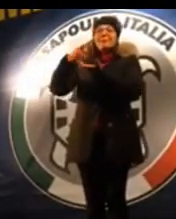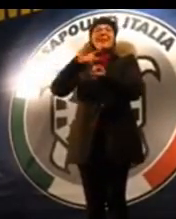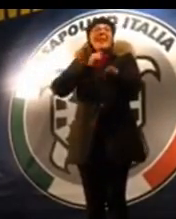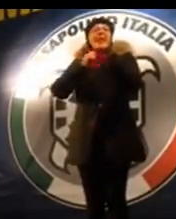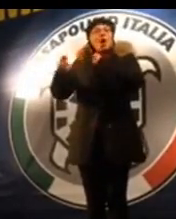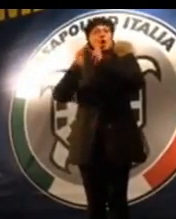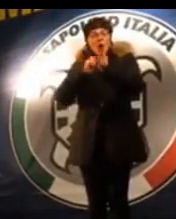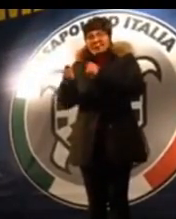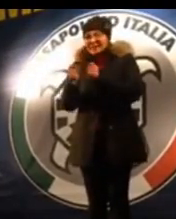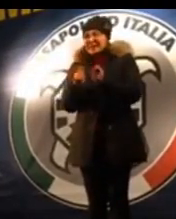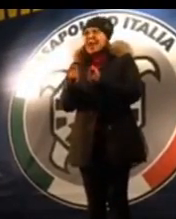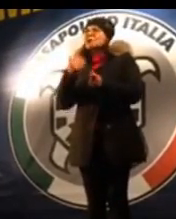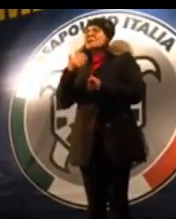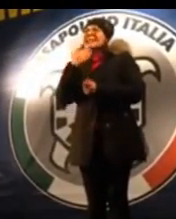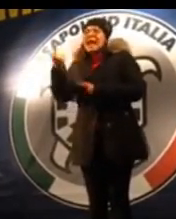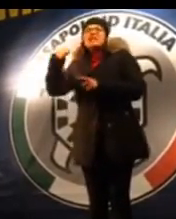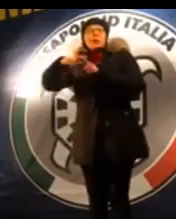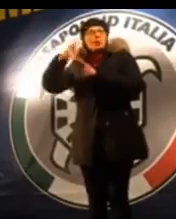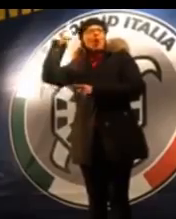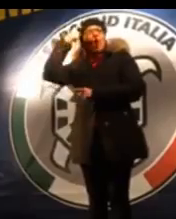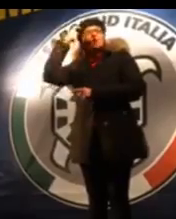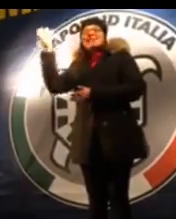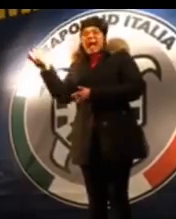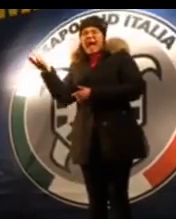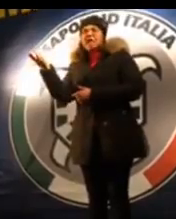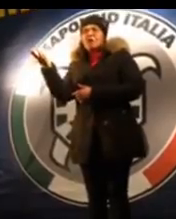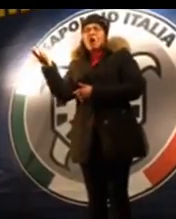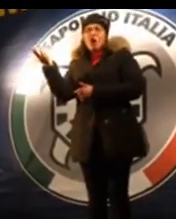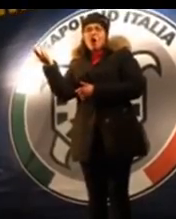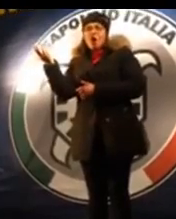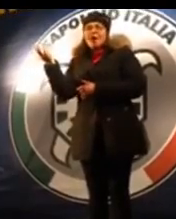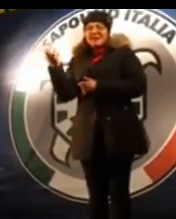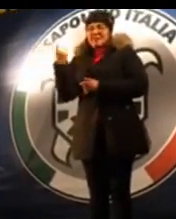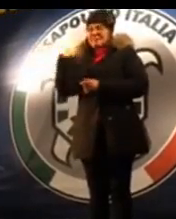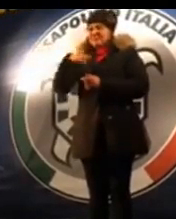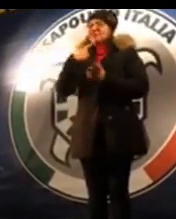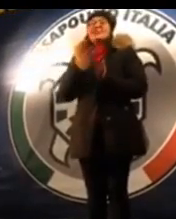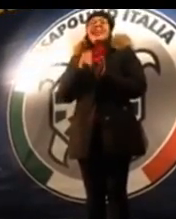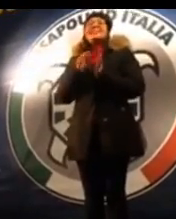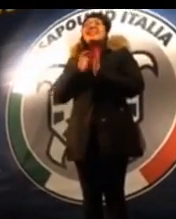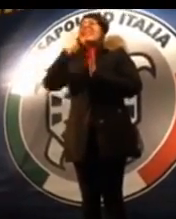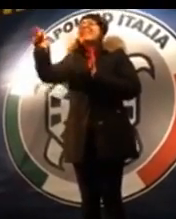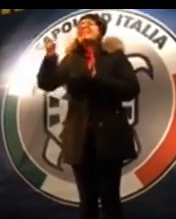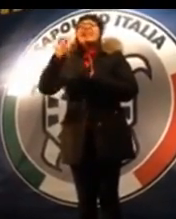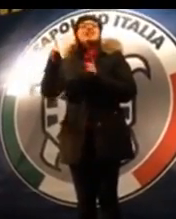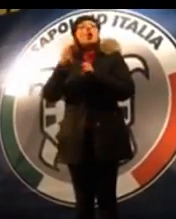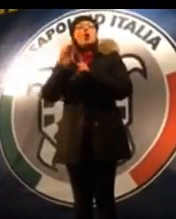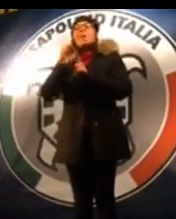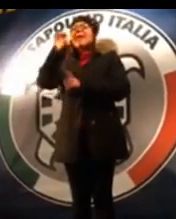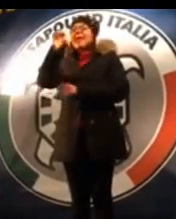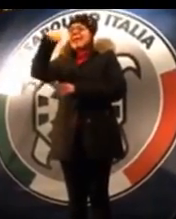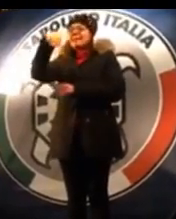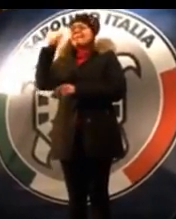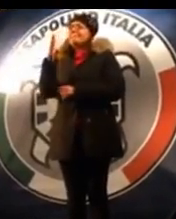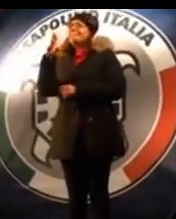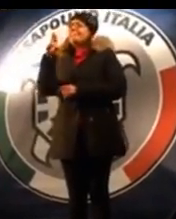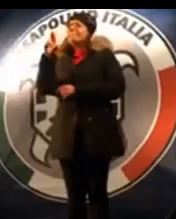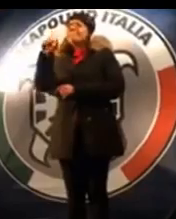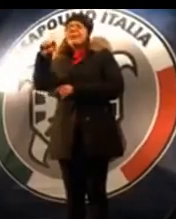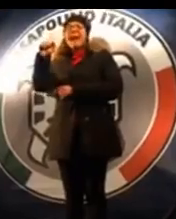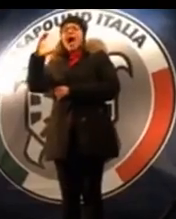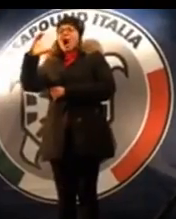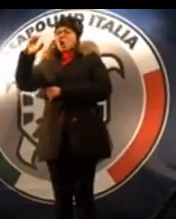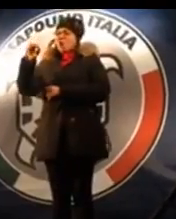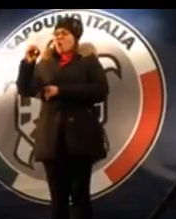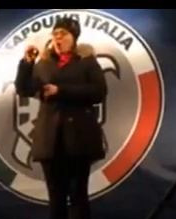intervenire anche con la forza dello Stato là su quelle vertenze come quella recente della Embraco che vede la solita multinazionale